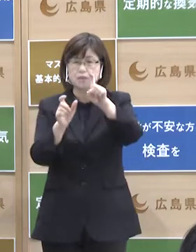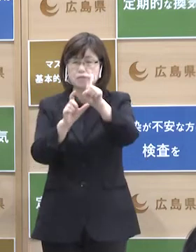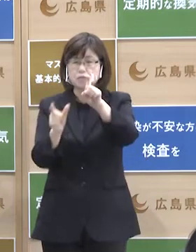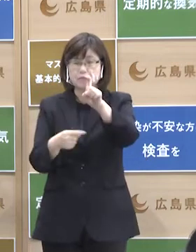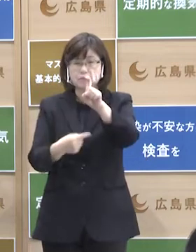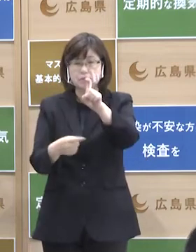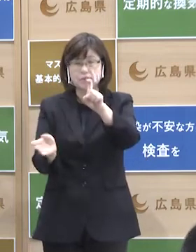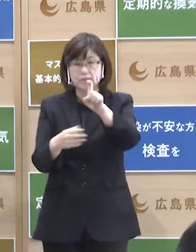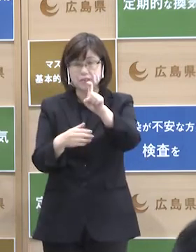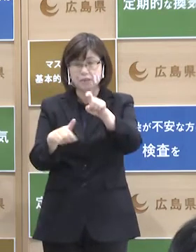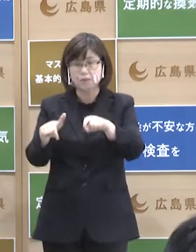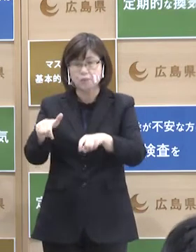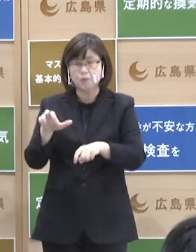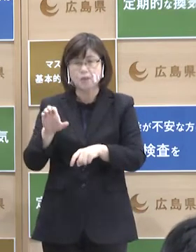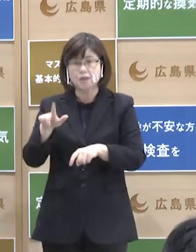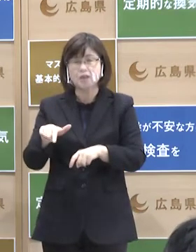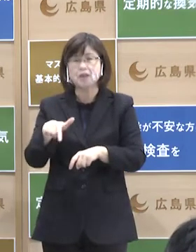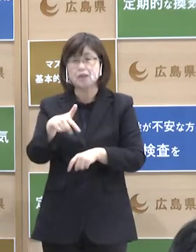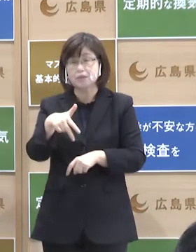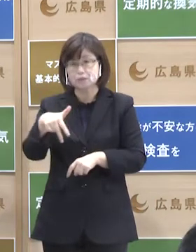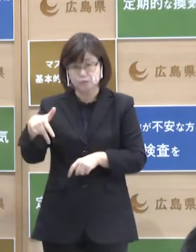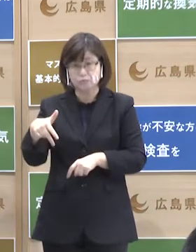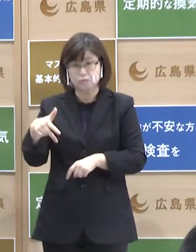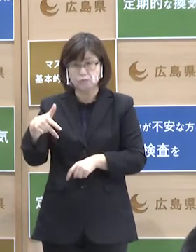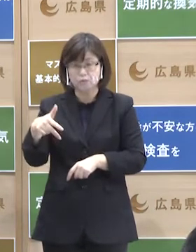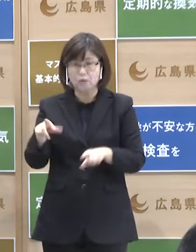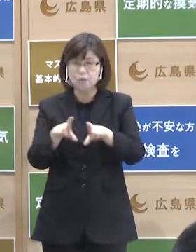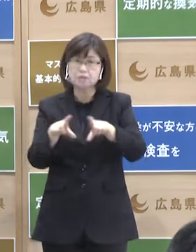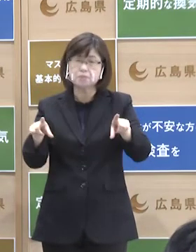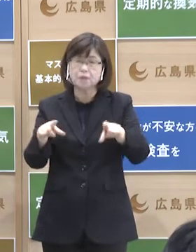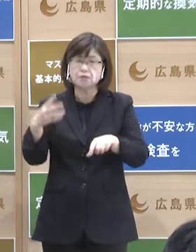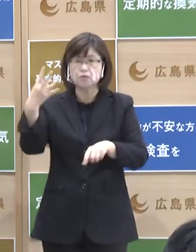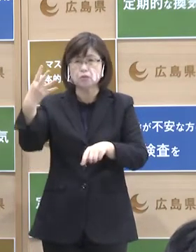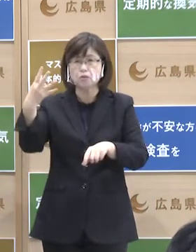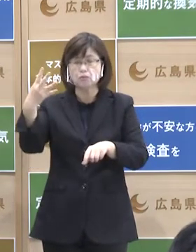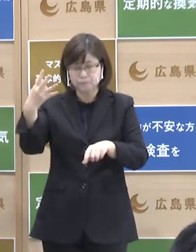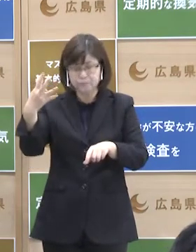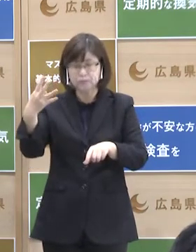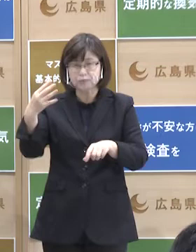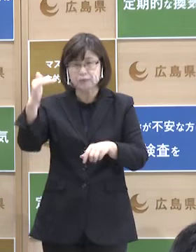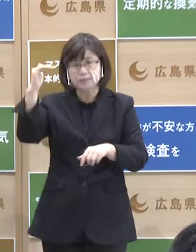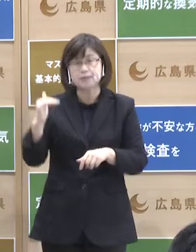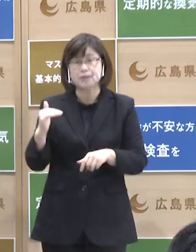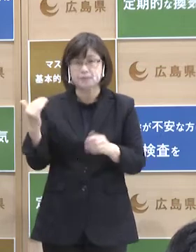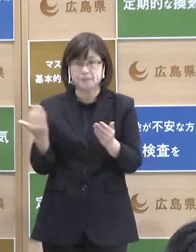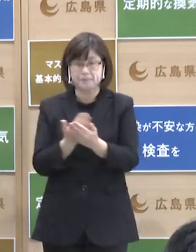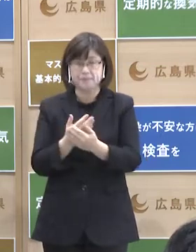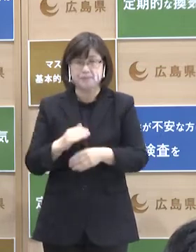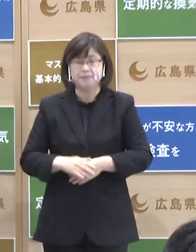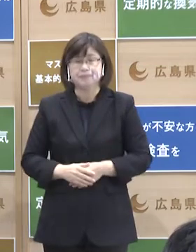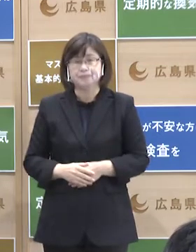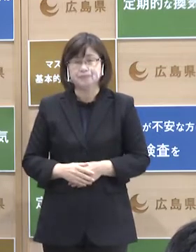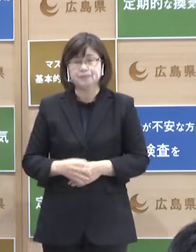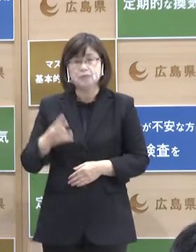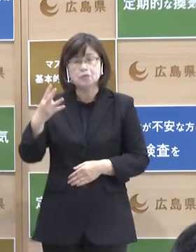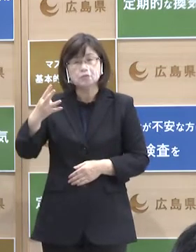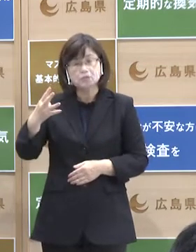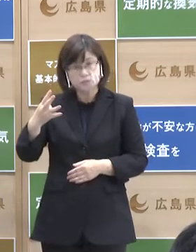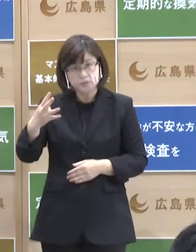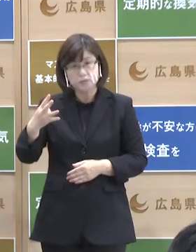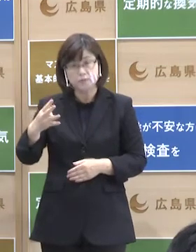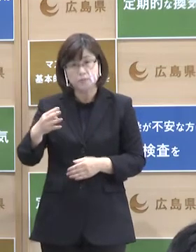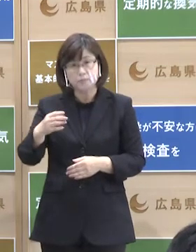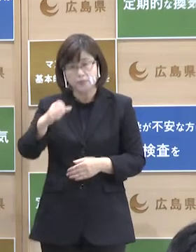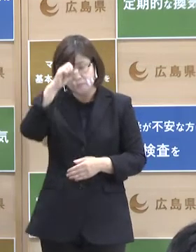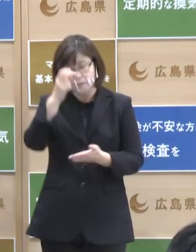フェーズを一般フェーズ4に引き下げています。その一般フェーズ4においても病